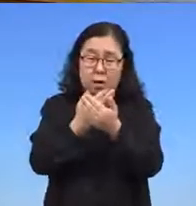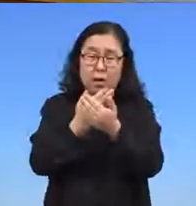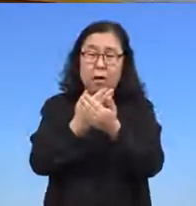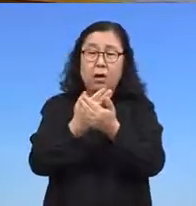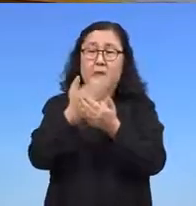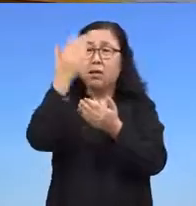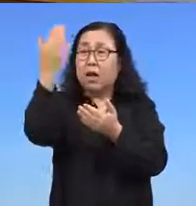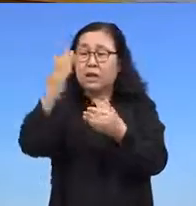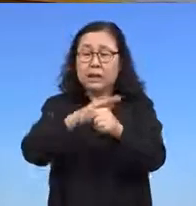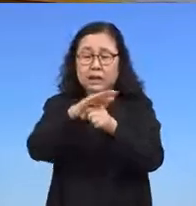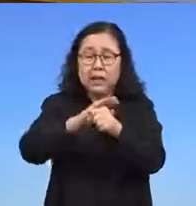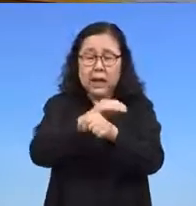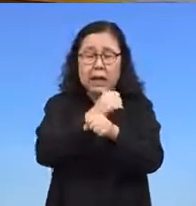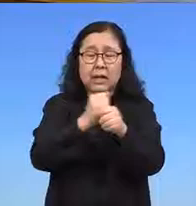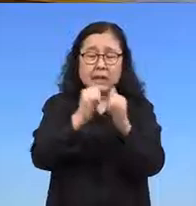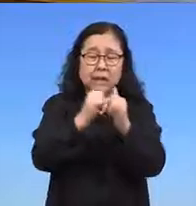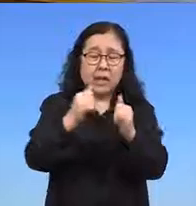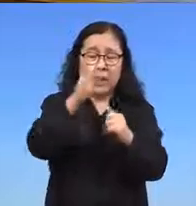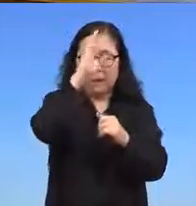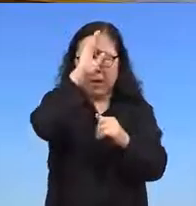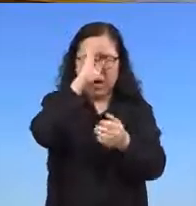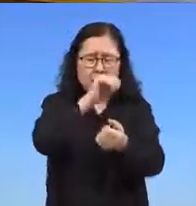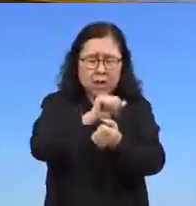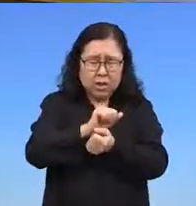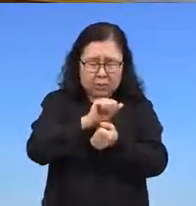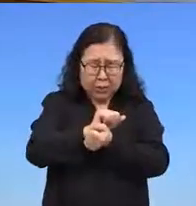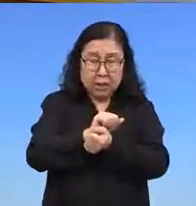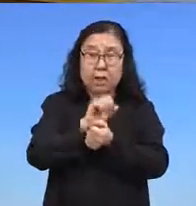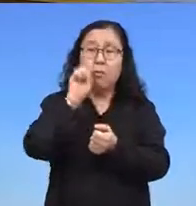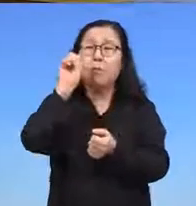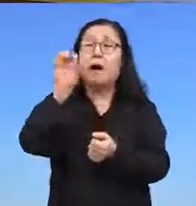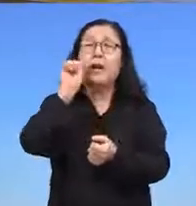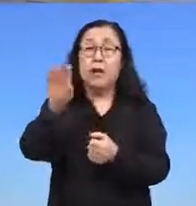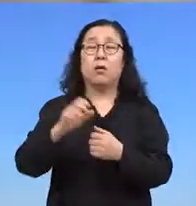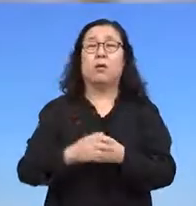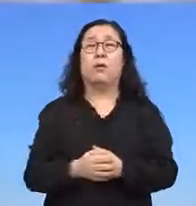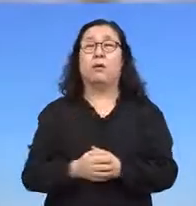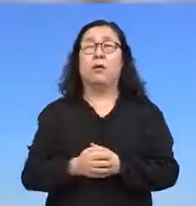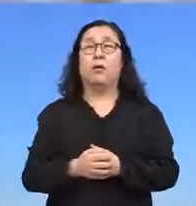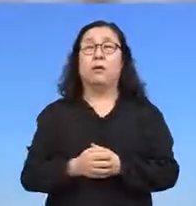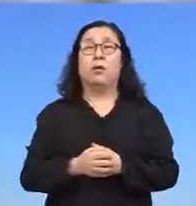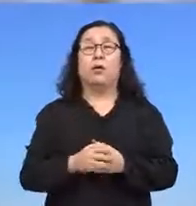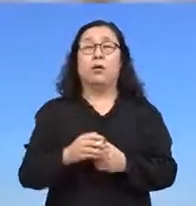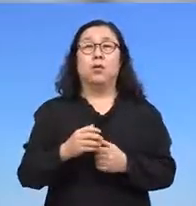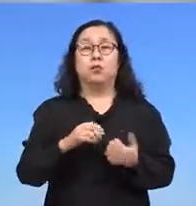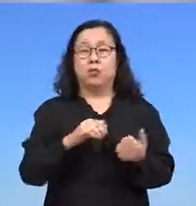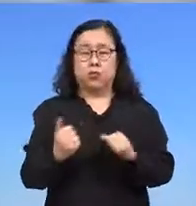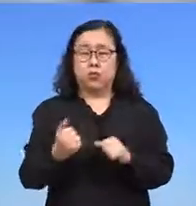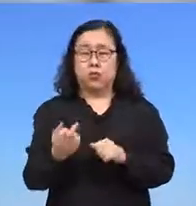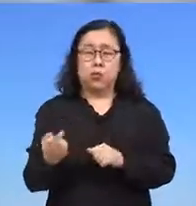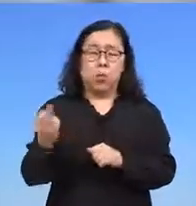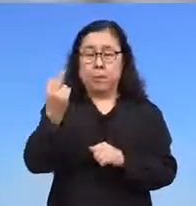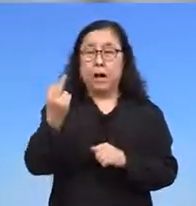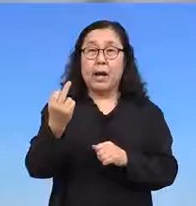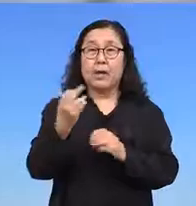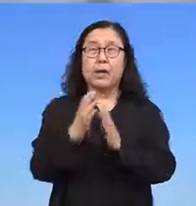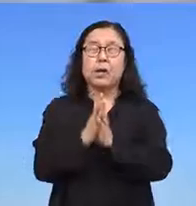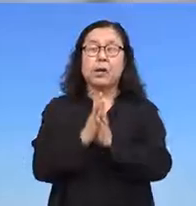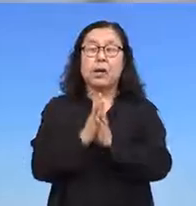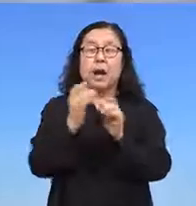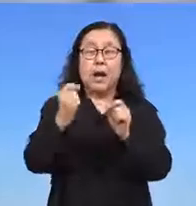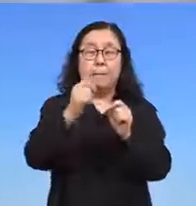보시옵소서, 사랑하시는 자가 병들었나이다 하니, 이렇게 지금 그 죽은 오빠를 앞에